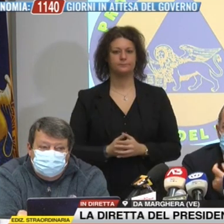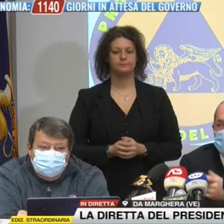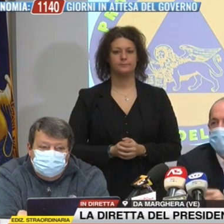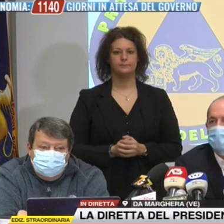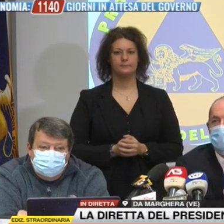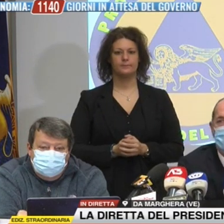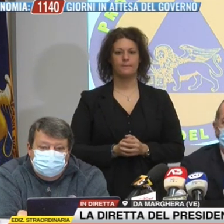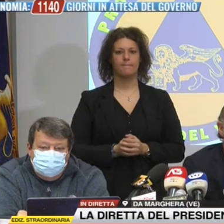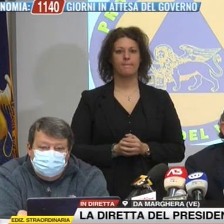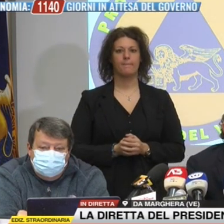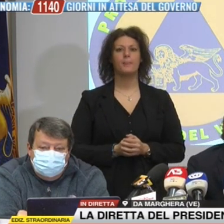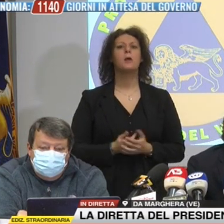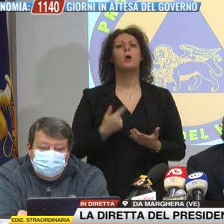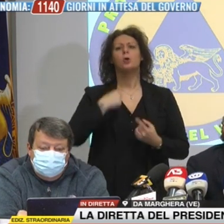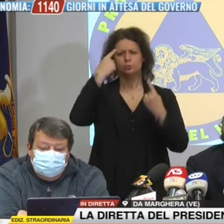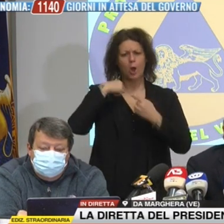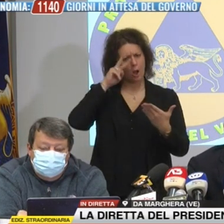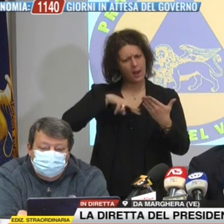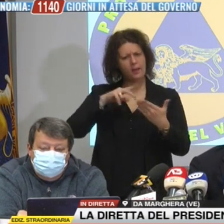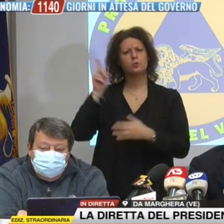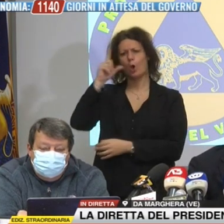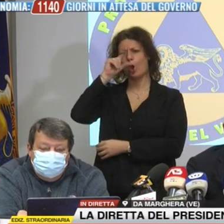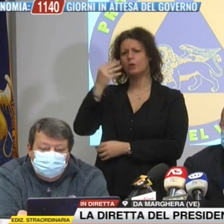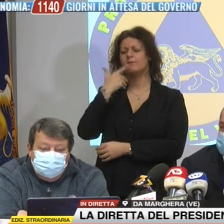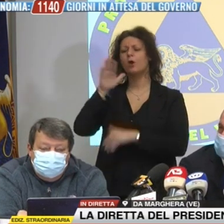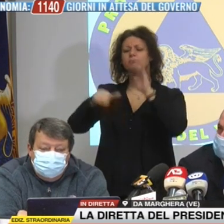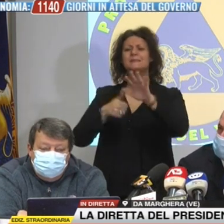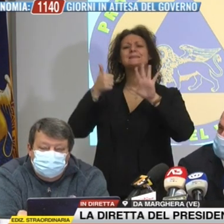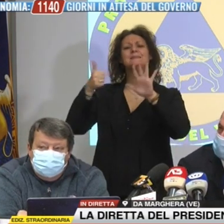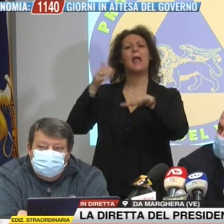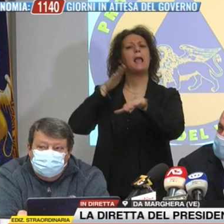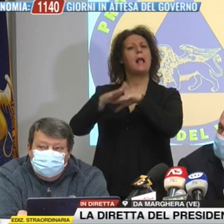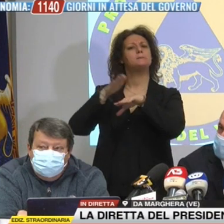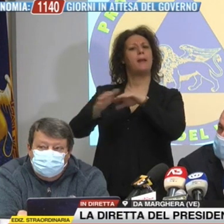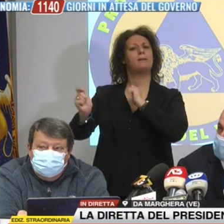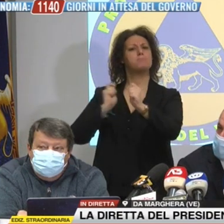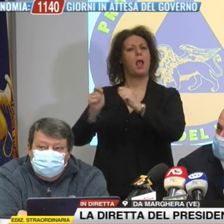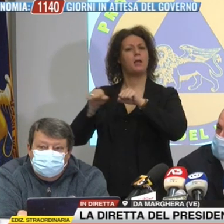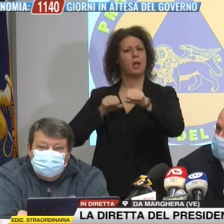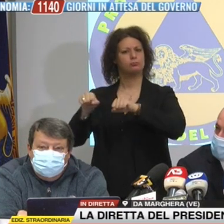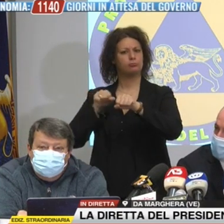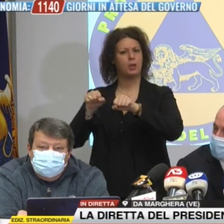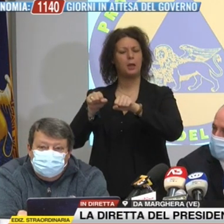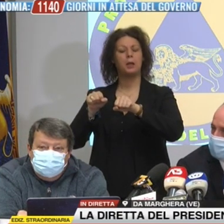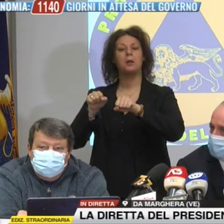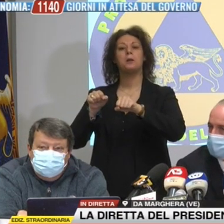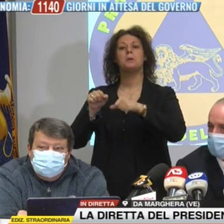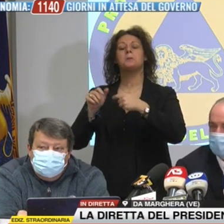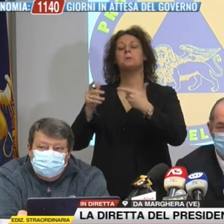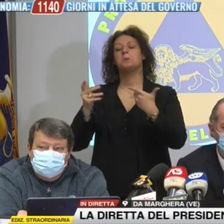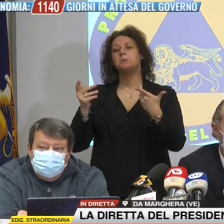Adesso abbiamo visto di questi 6 esperti, di tutta questa architettura, eccetera. Le regioni potrebbero essere